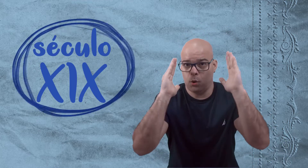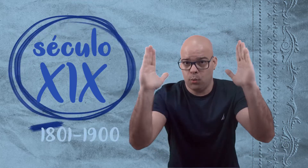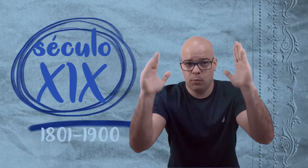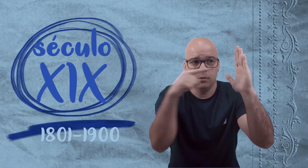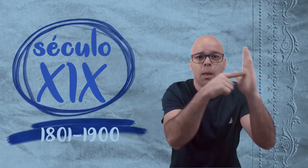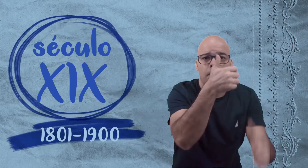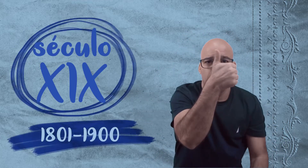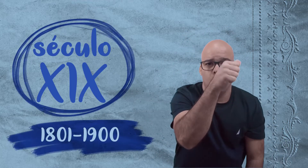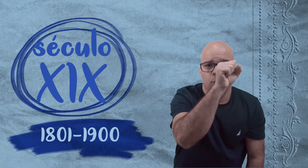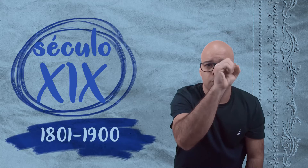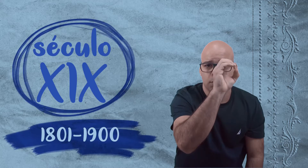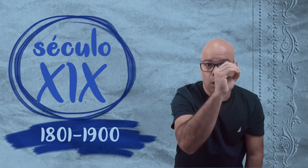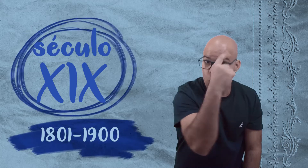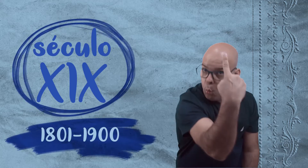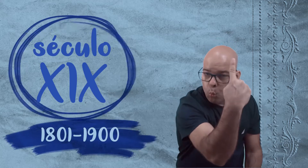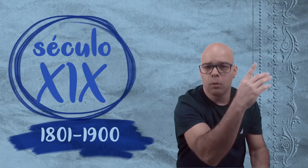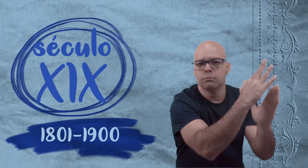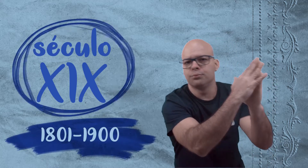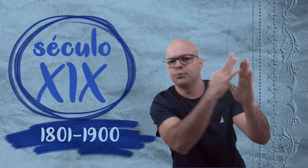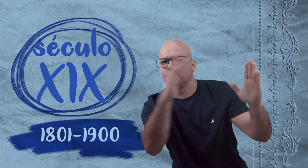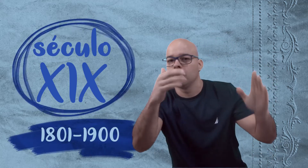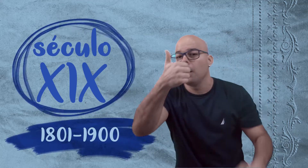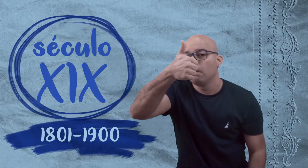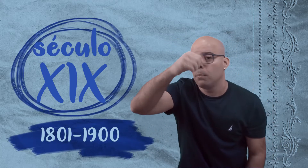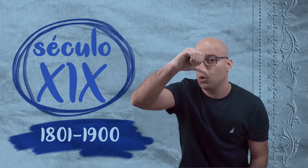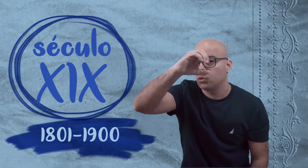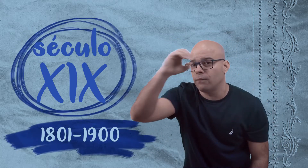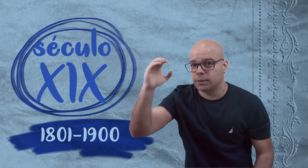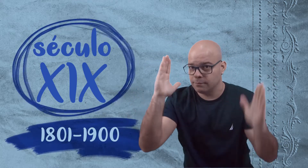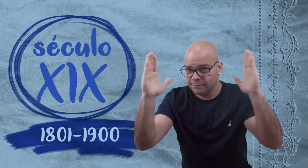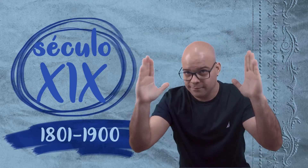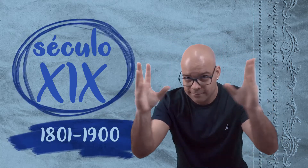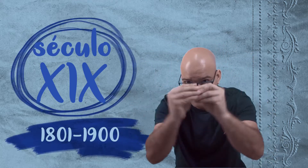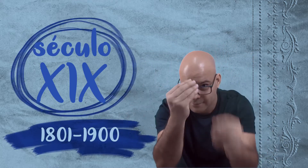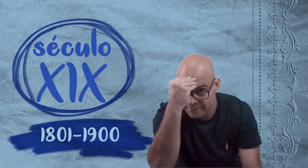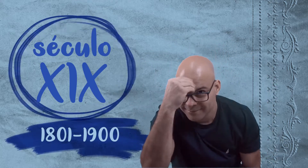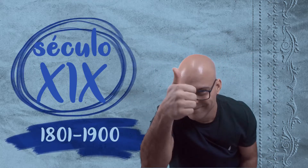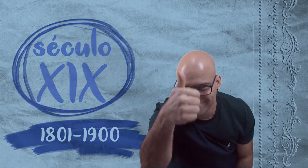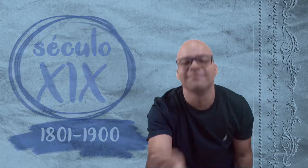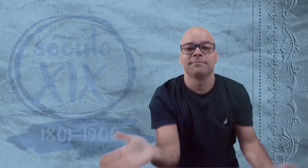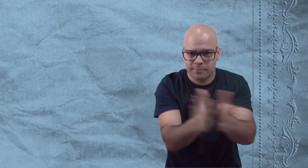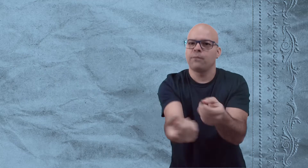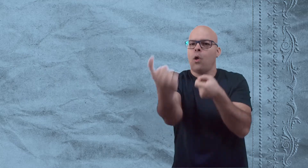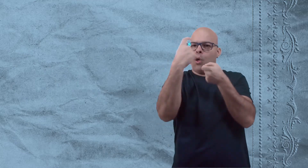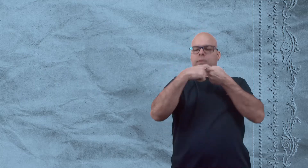XIX é o período que começa no ano de 1801 e vai até 1900. Lembrem-se disso, hein? Agora voltando à